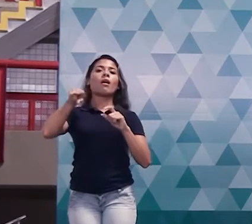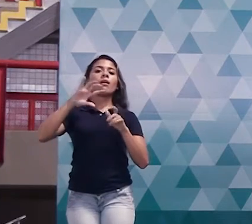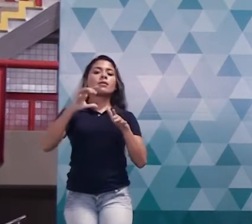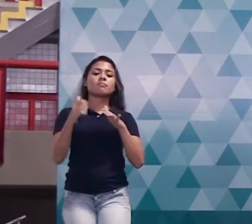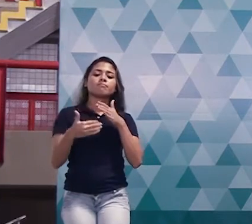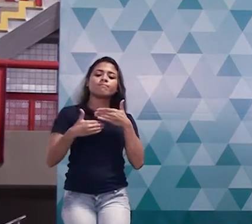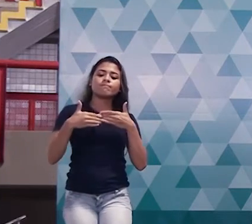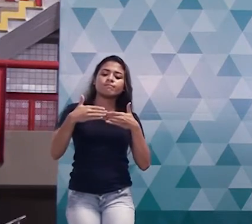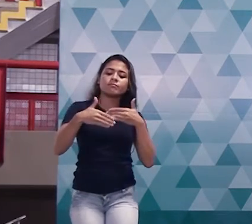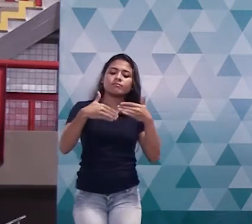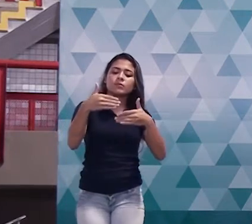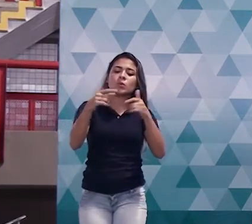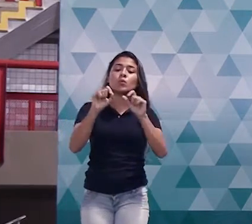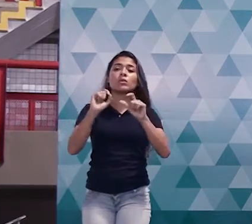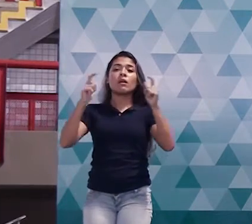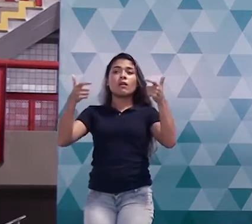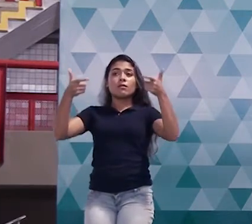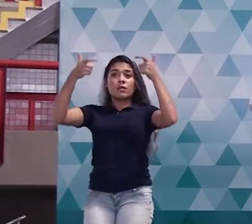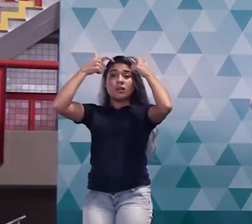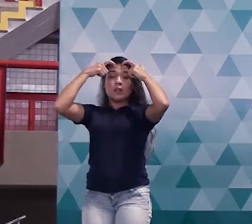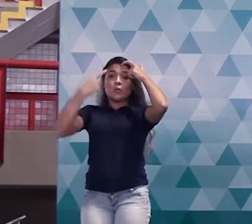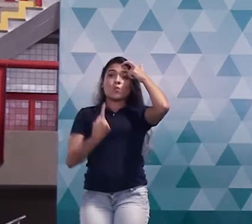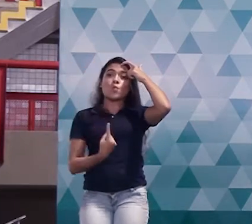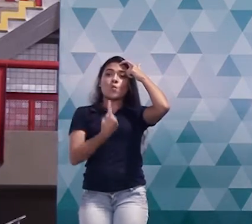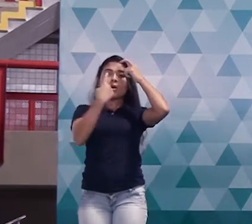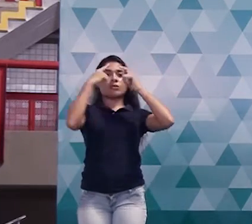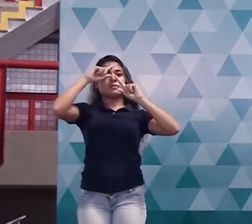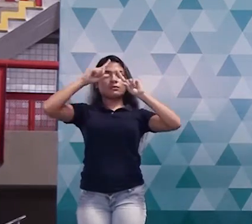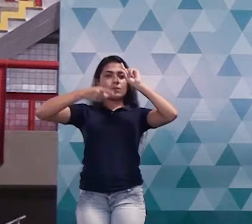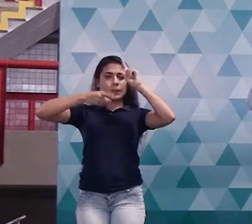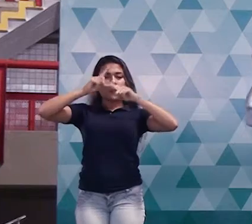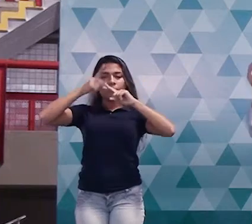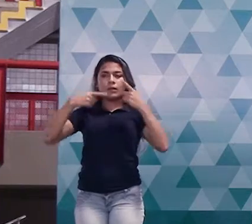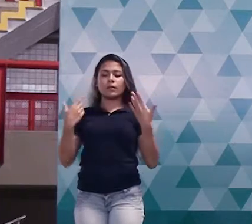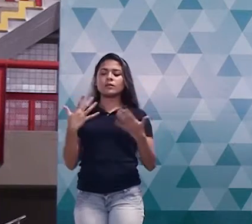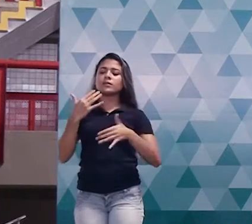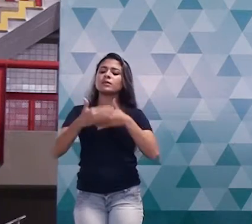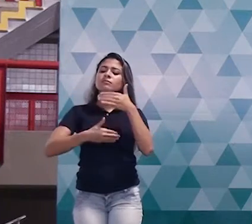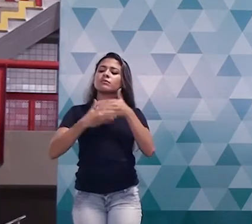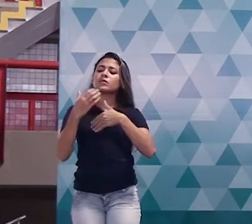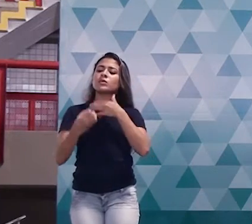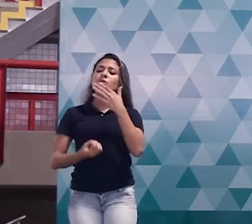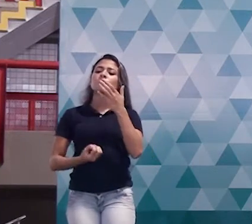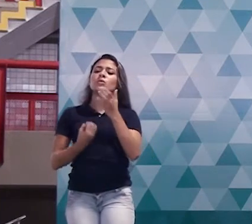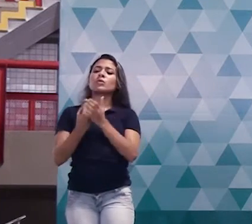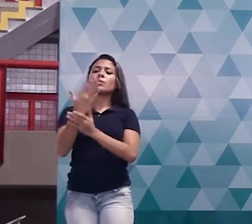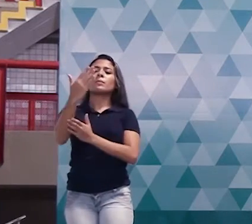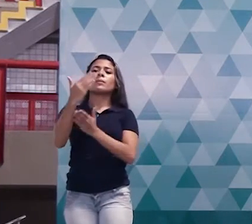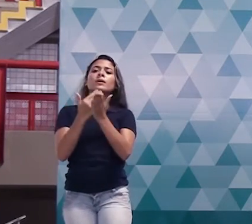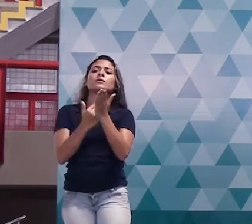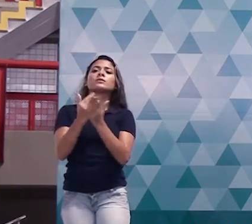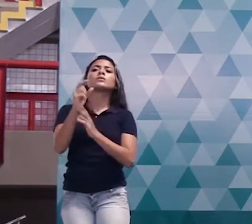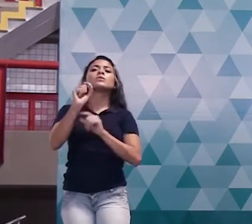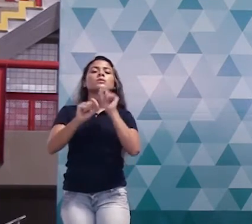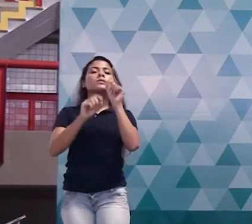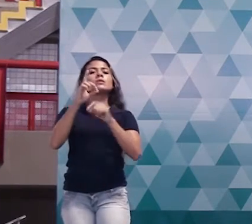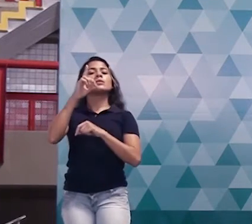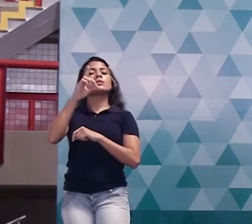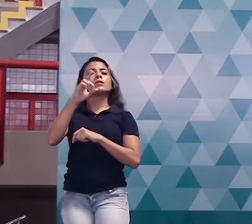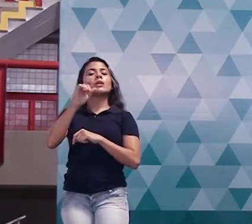centralização política. Erciliano, quando é que vai ter uma experiência de descentralização? Na